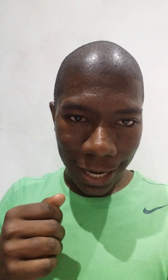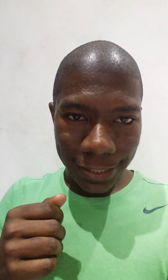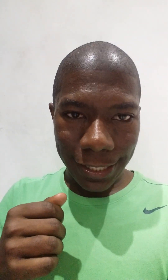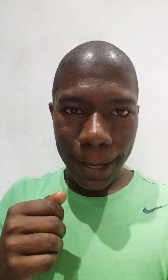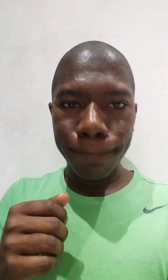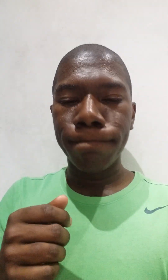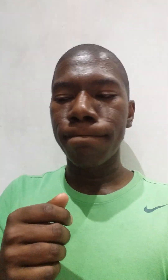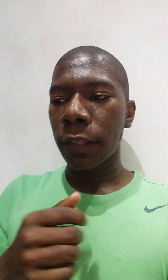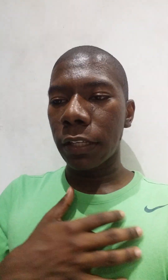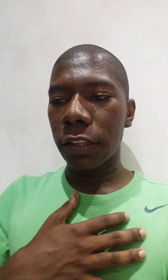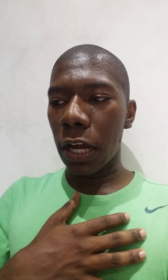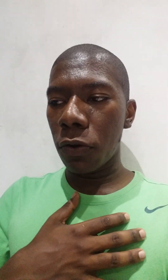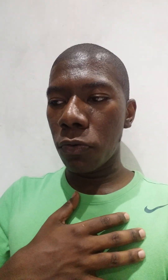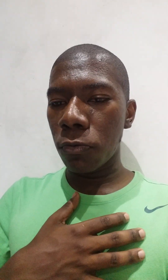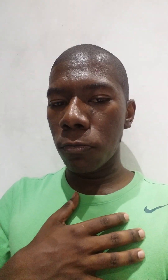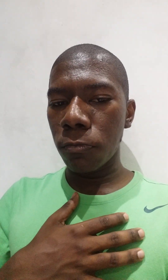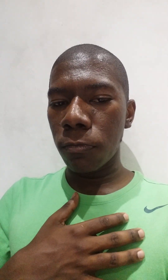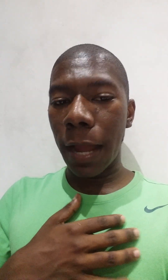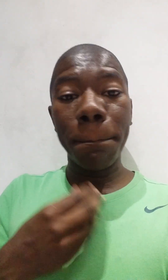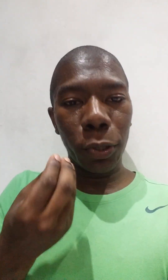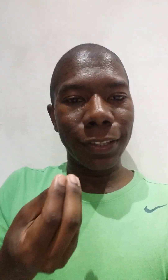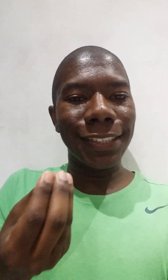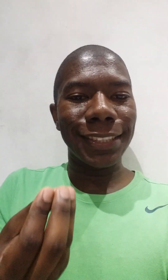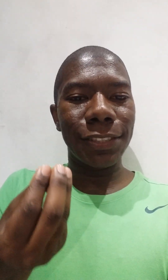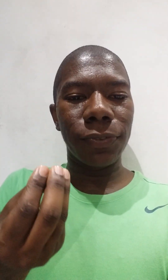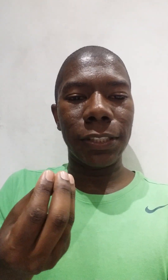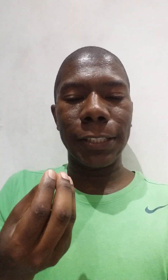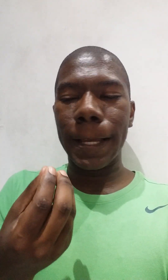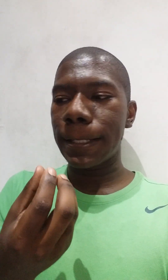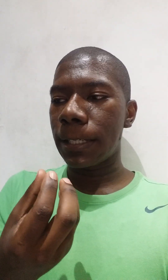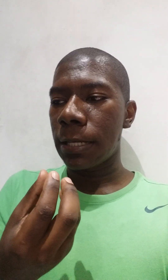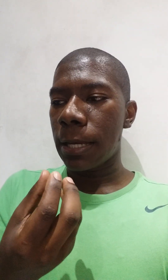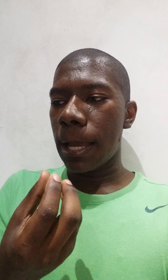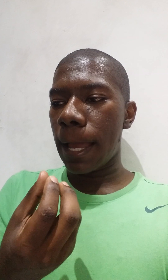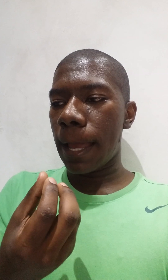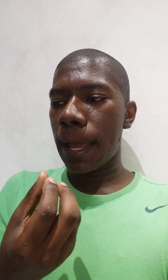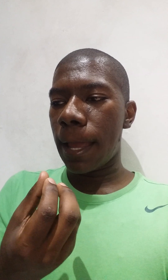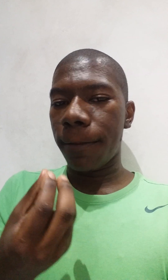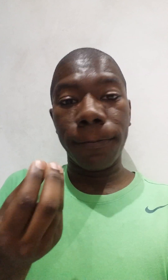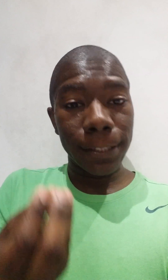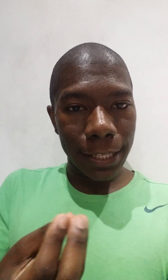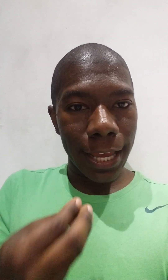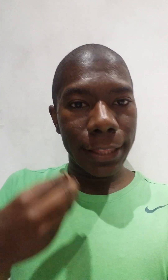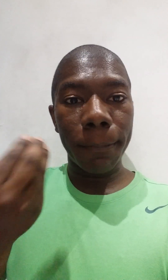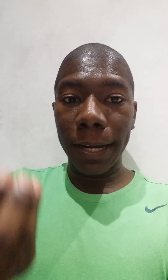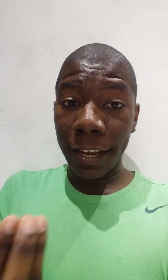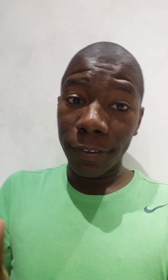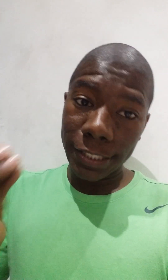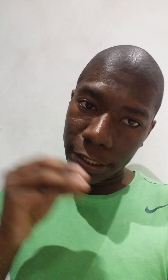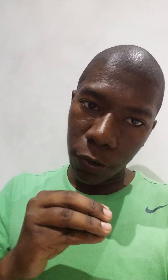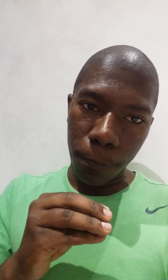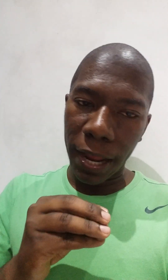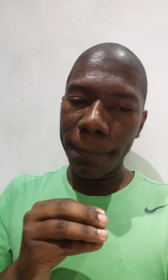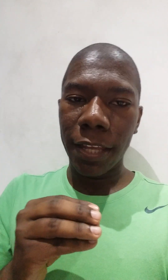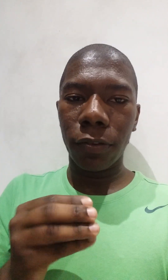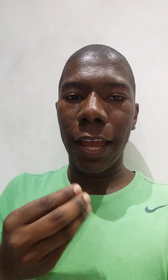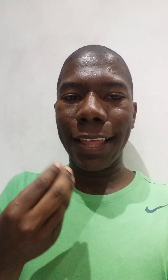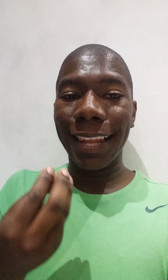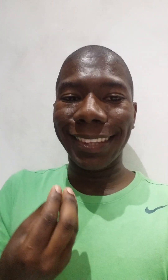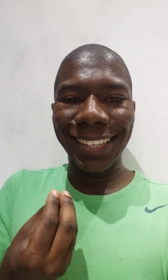trazer então a importância de vocês fazer trabalhar e fazer esse acompanhamento ela tem que